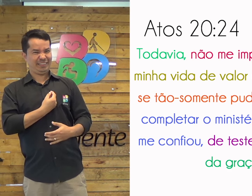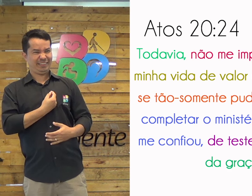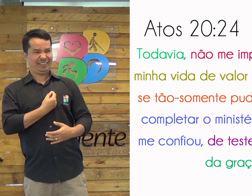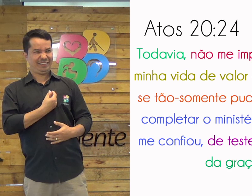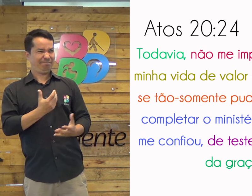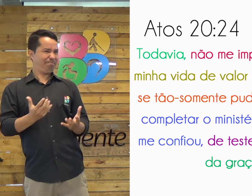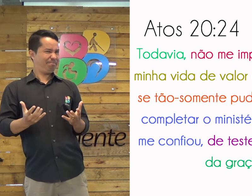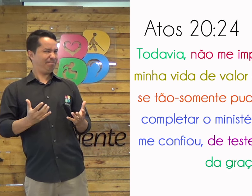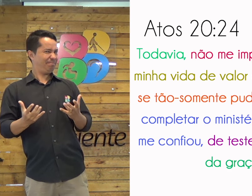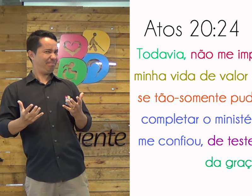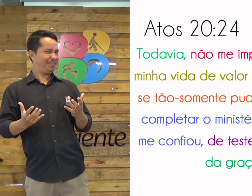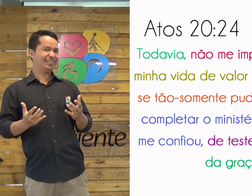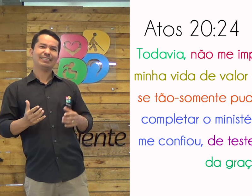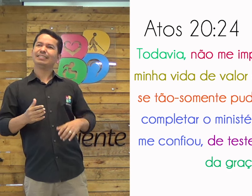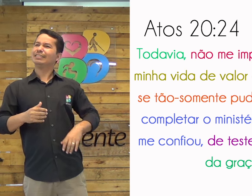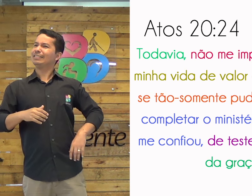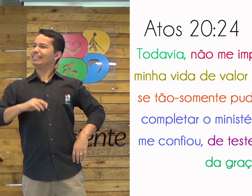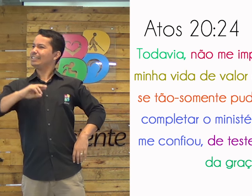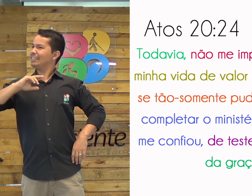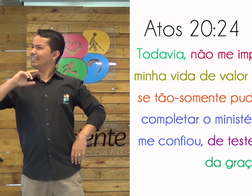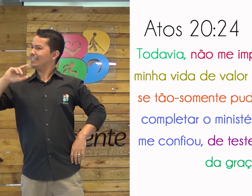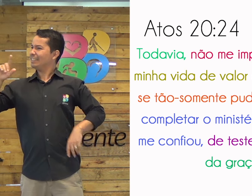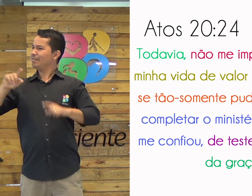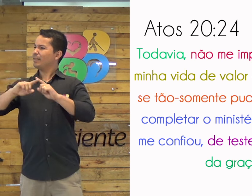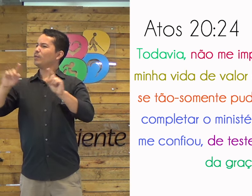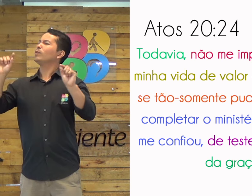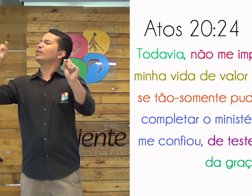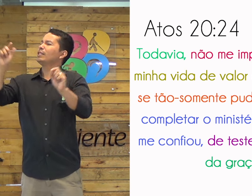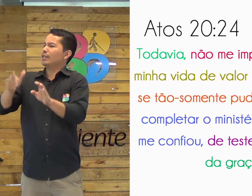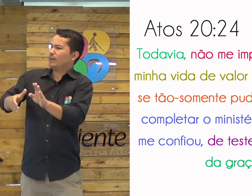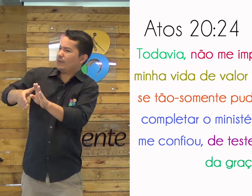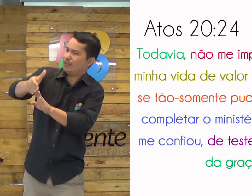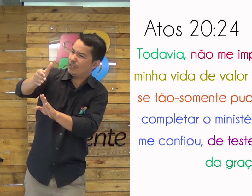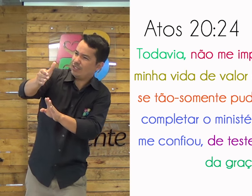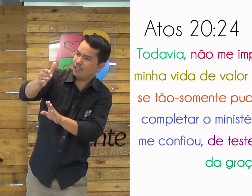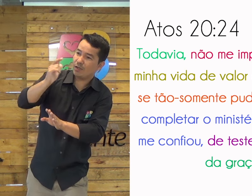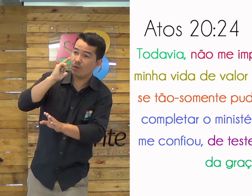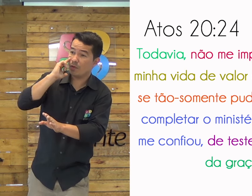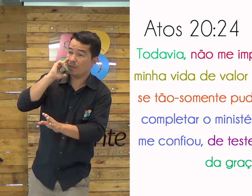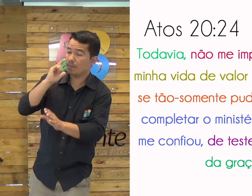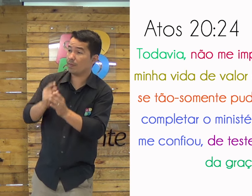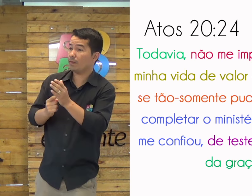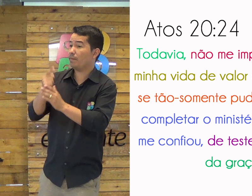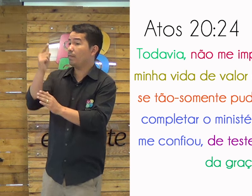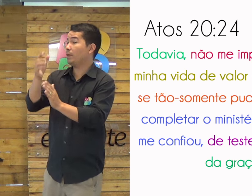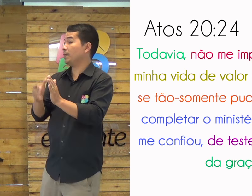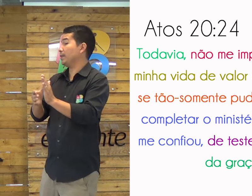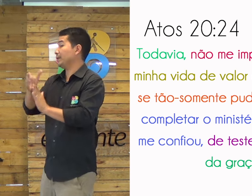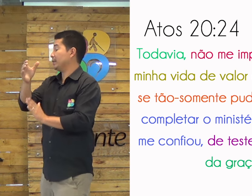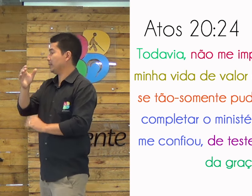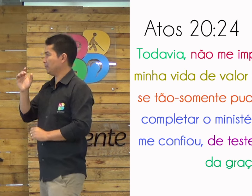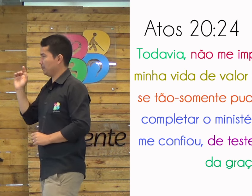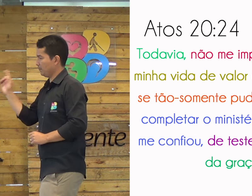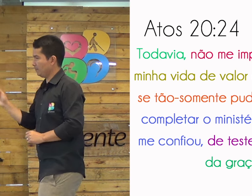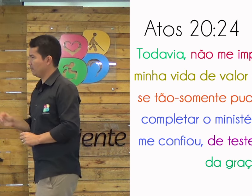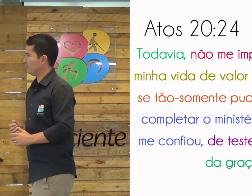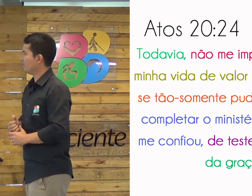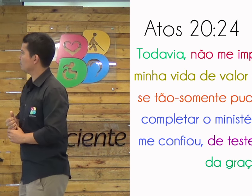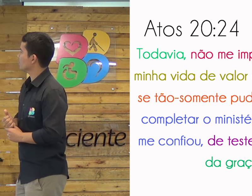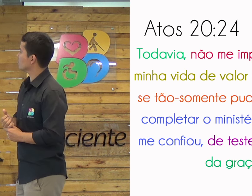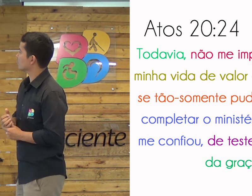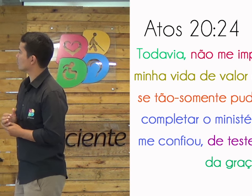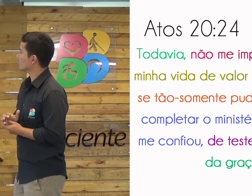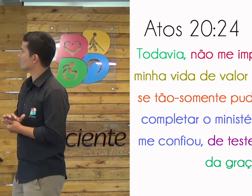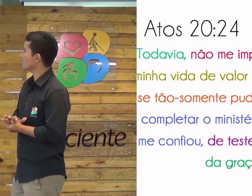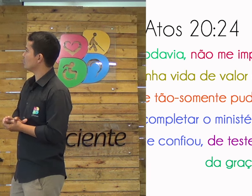Paulo diz que a vida dele não importa. Estranho, né? É muito diferente. Mas o conselho dele, olha